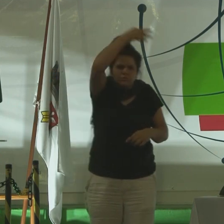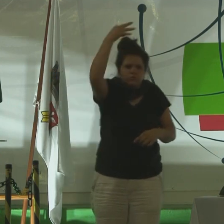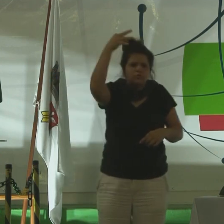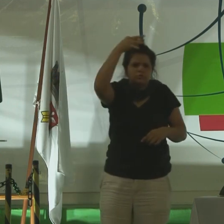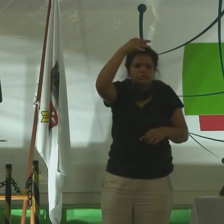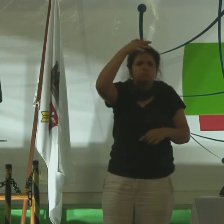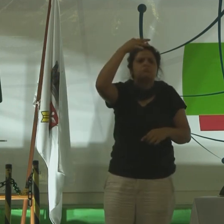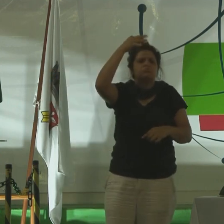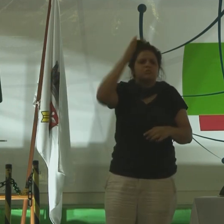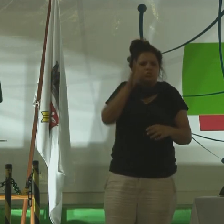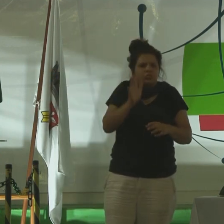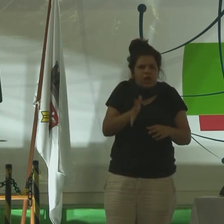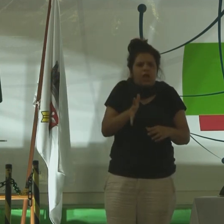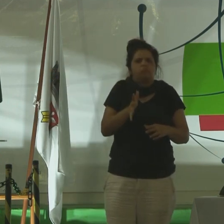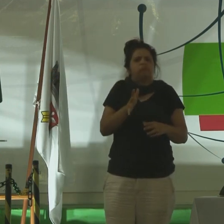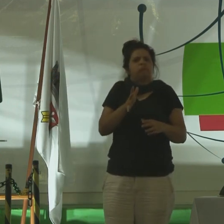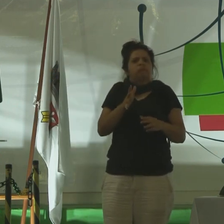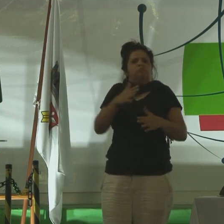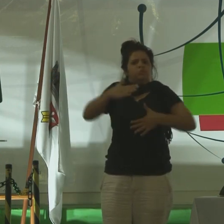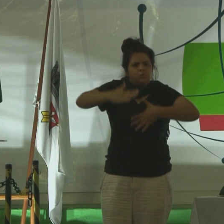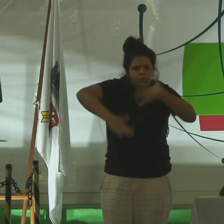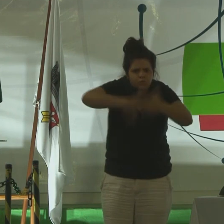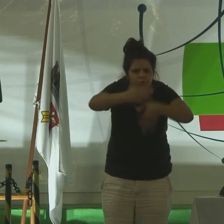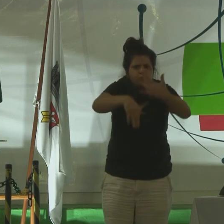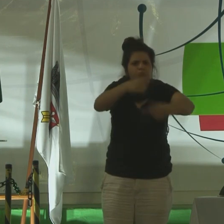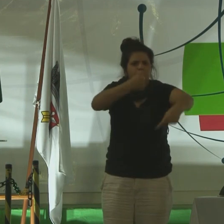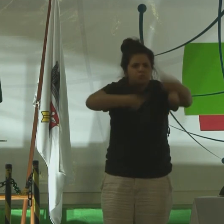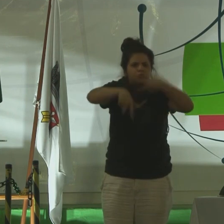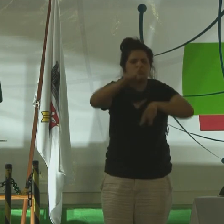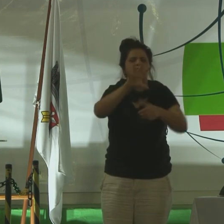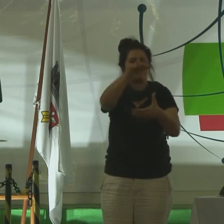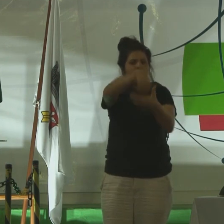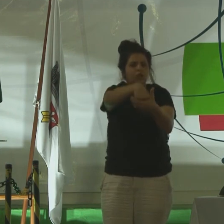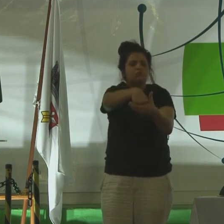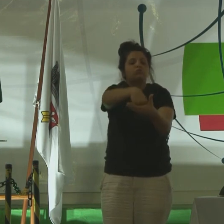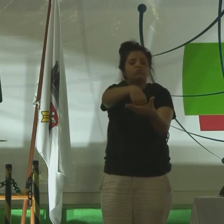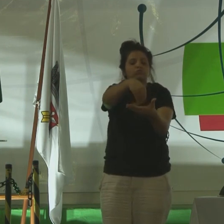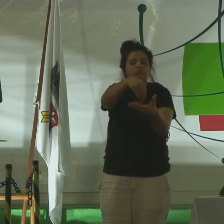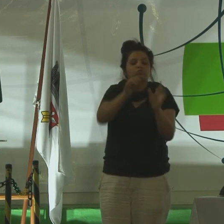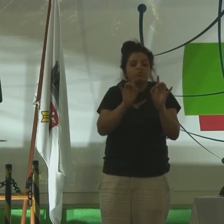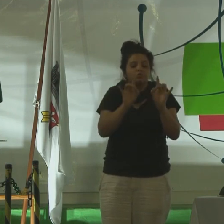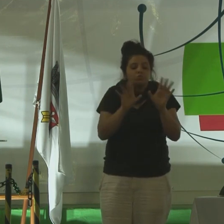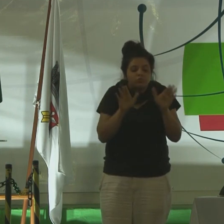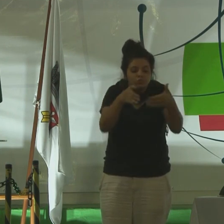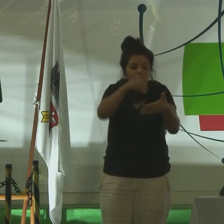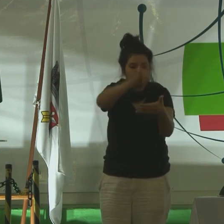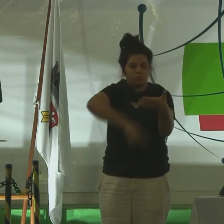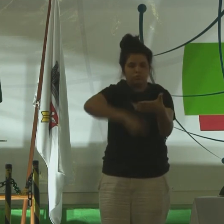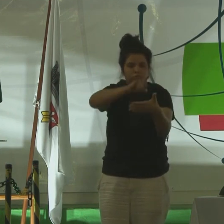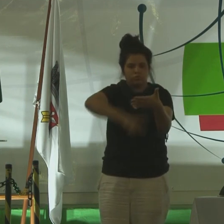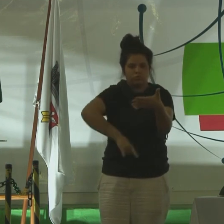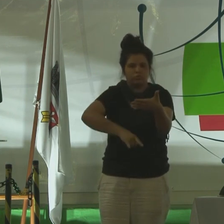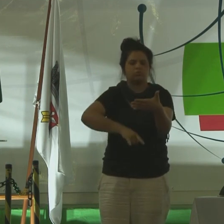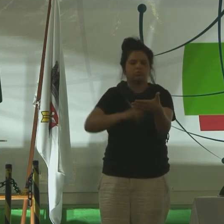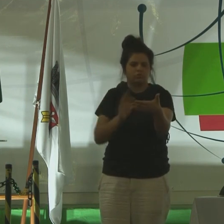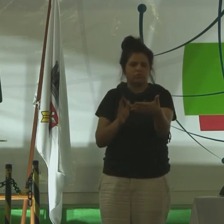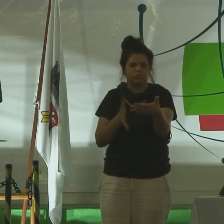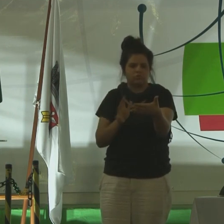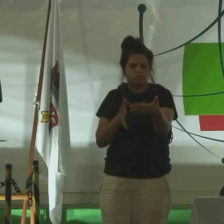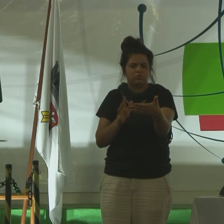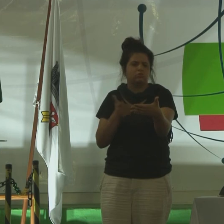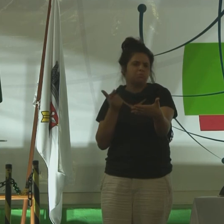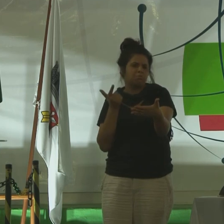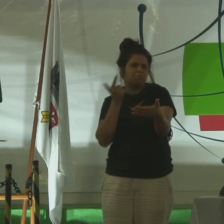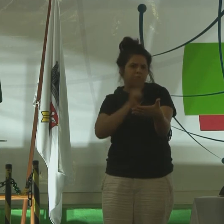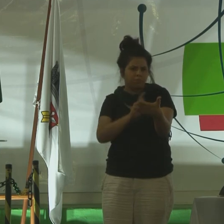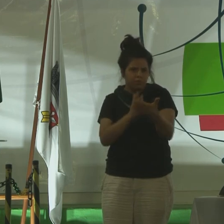exitosos em relação às produções dos nossos documentos. A gente tem alcançado êxito em determinados